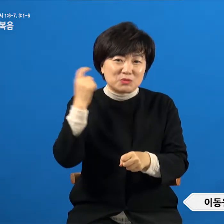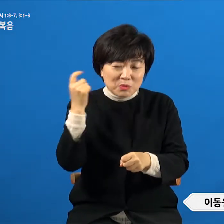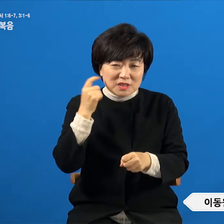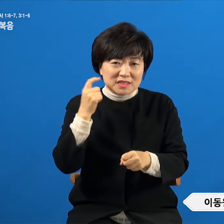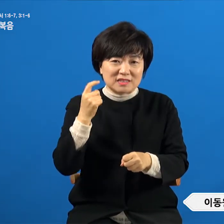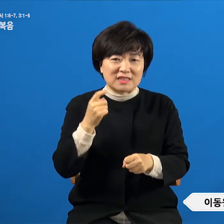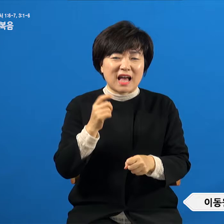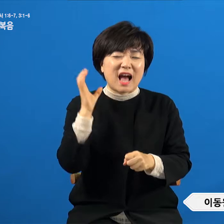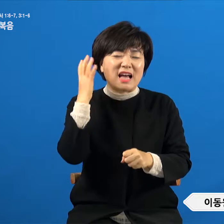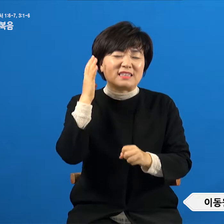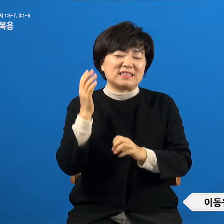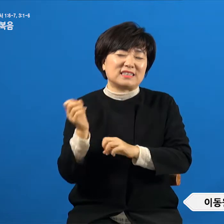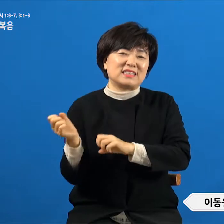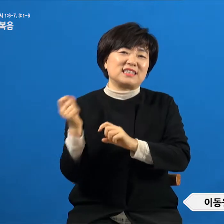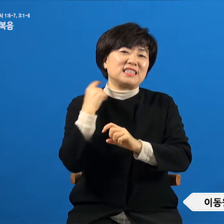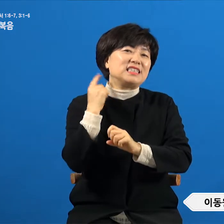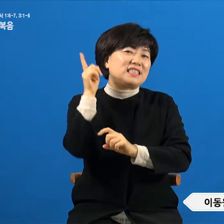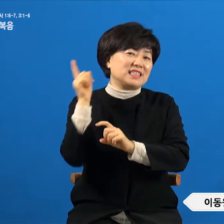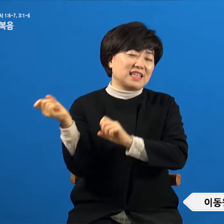주웠다네.